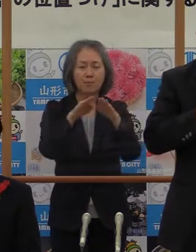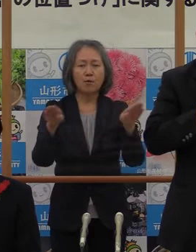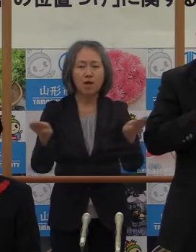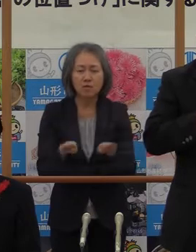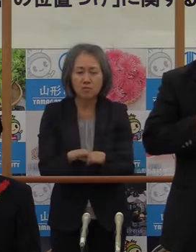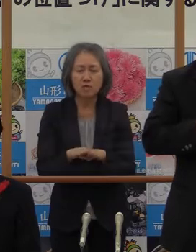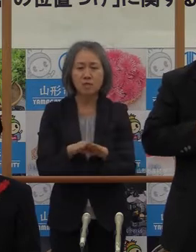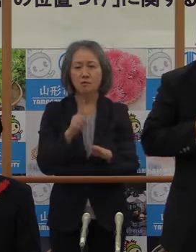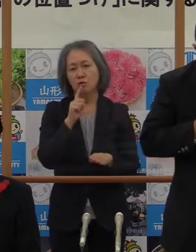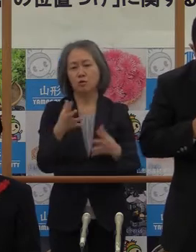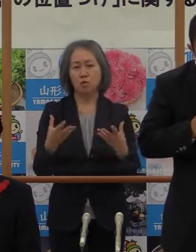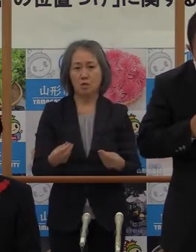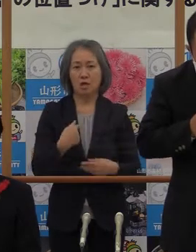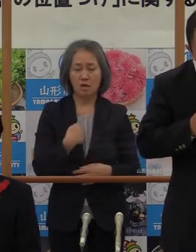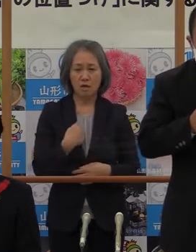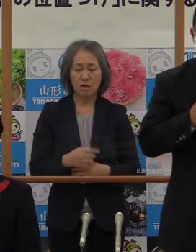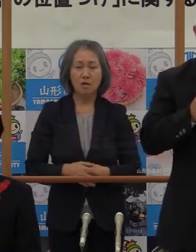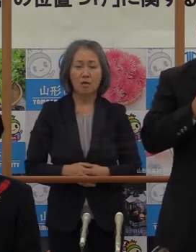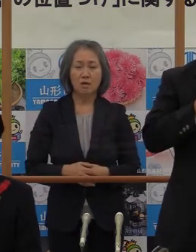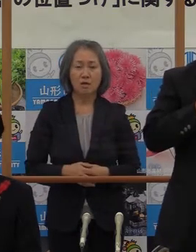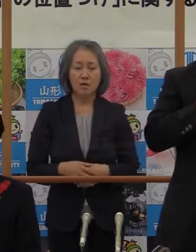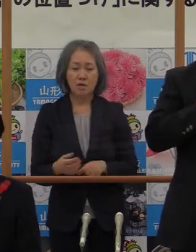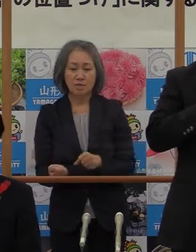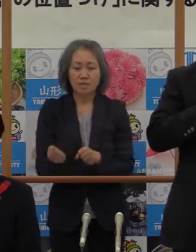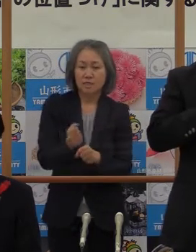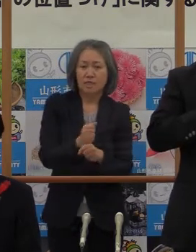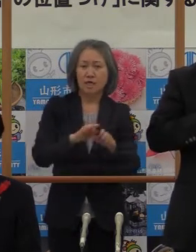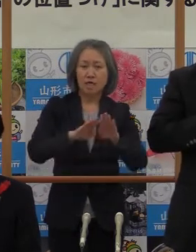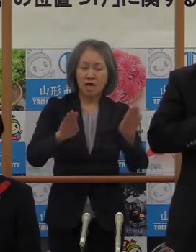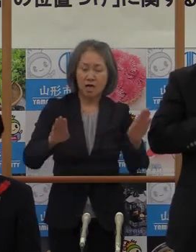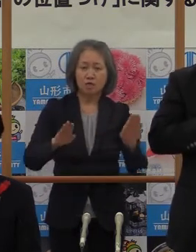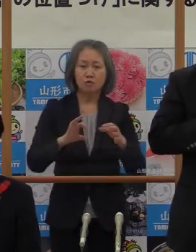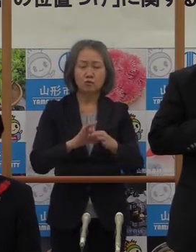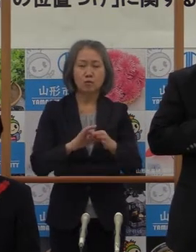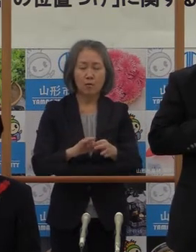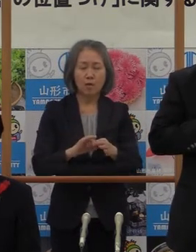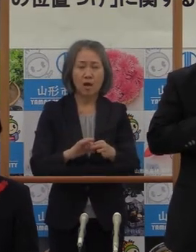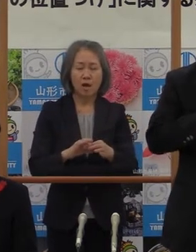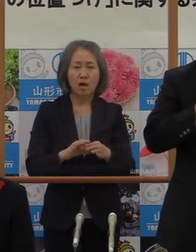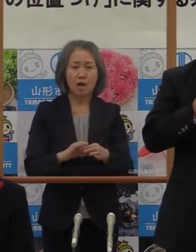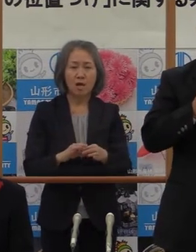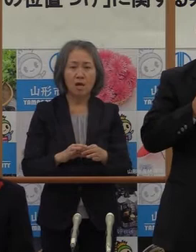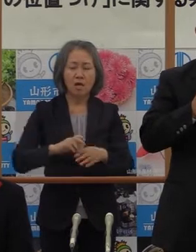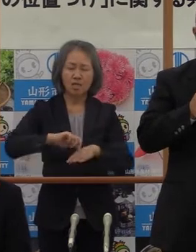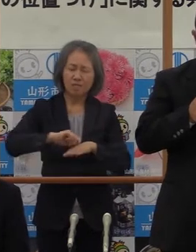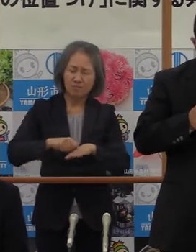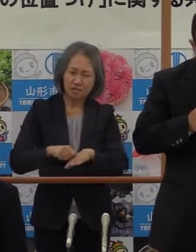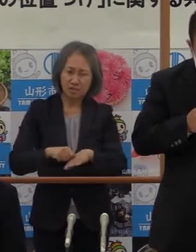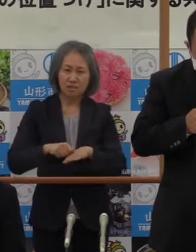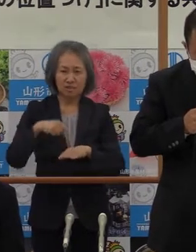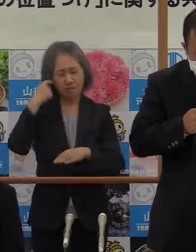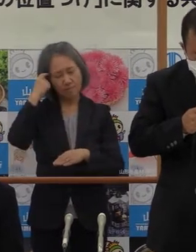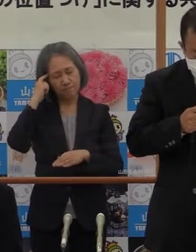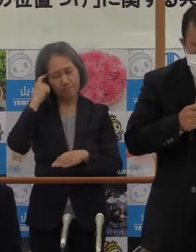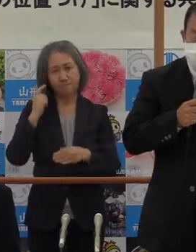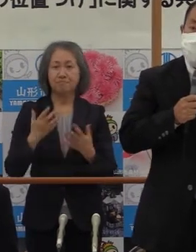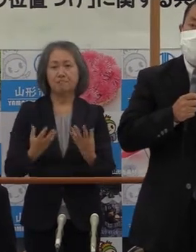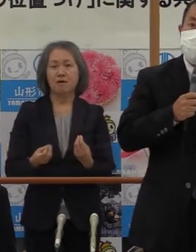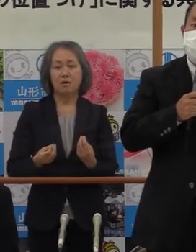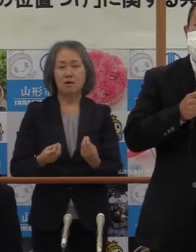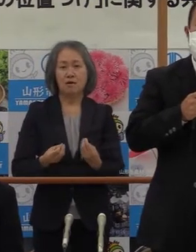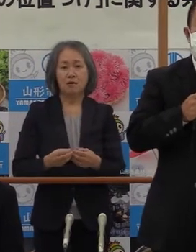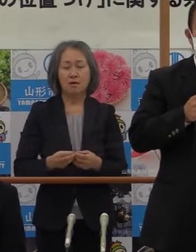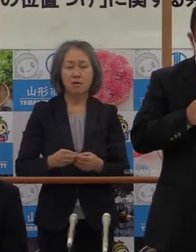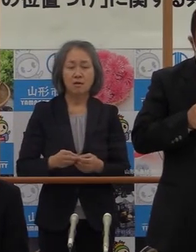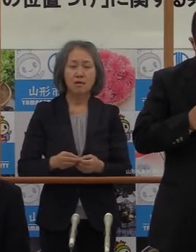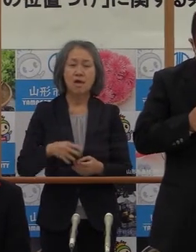ていただきました。再開につきましては当初より非常に厳しいというふうに考えておりましたが、